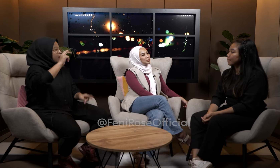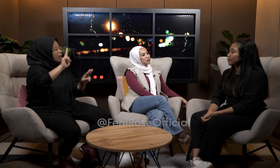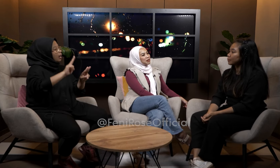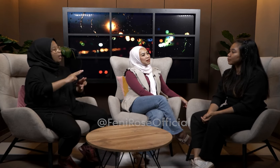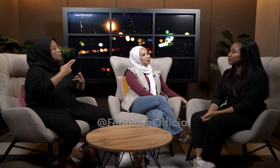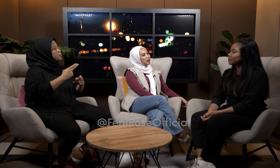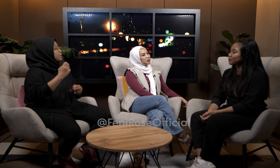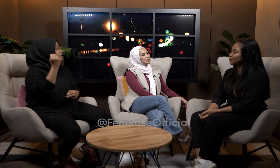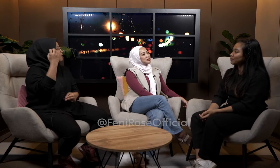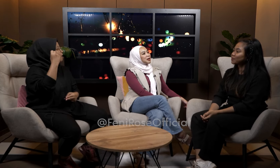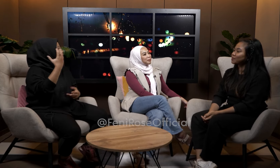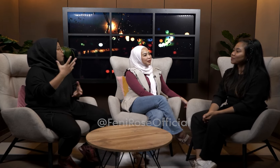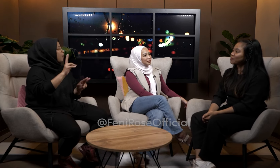kamu Dengarkan Tuh lagunya